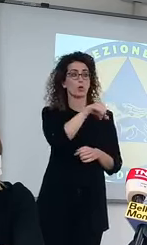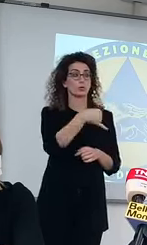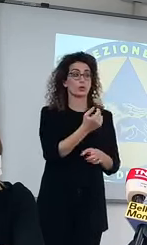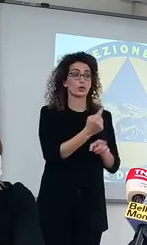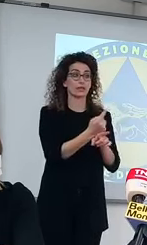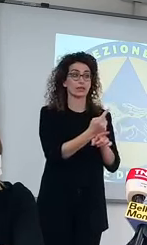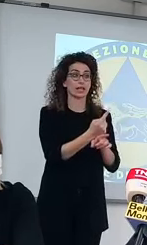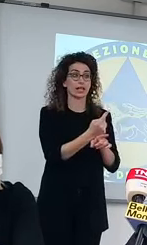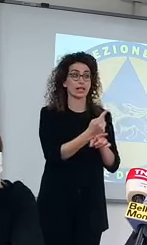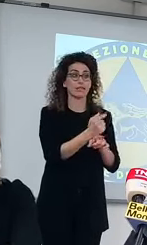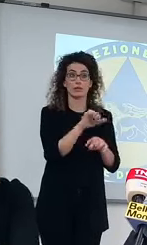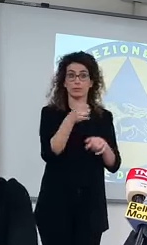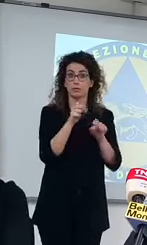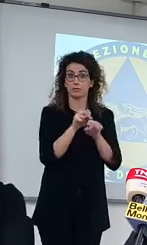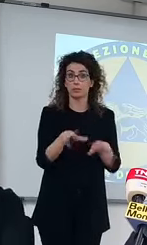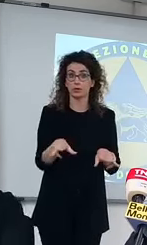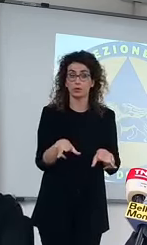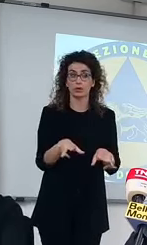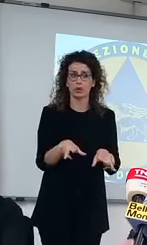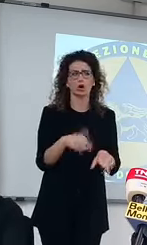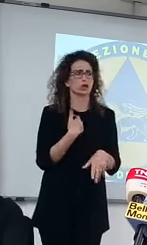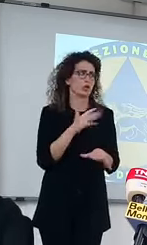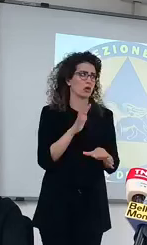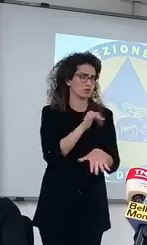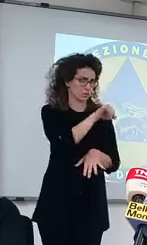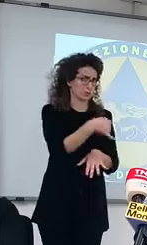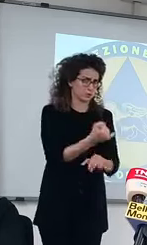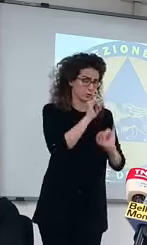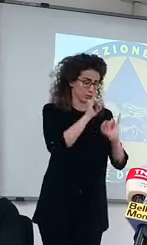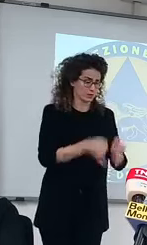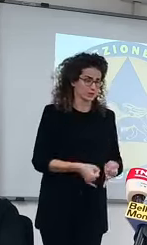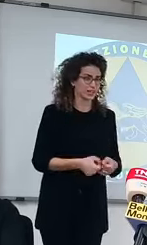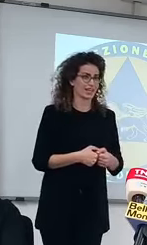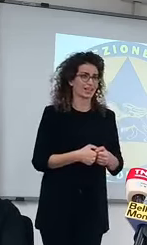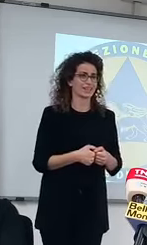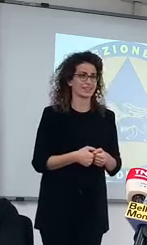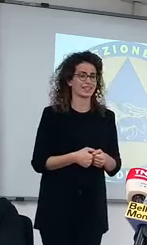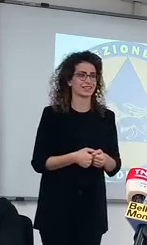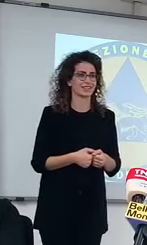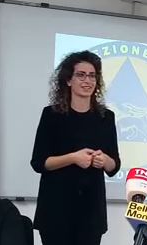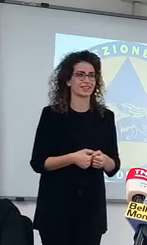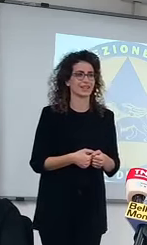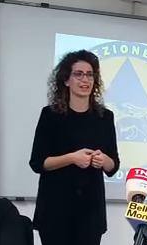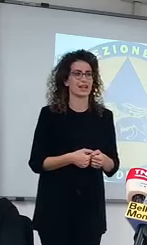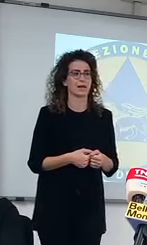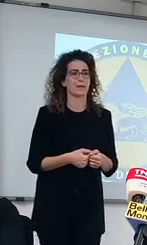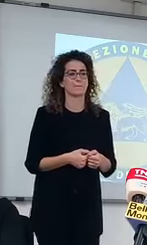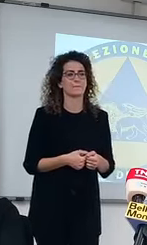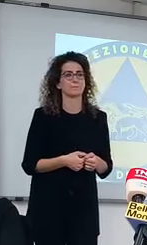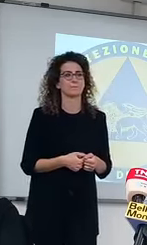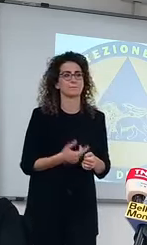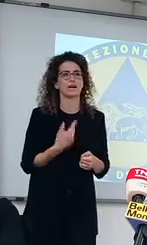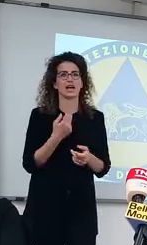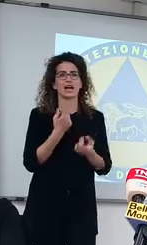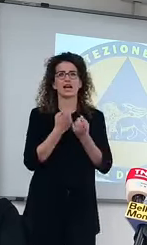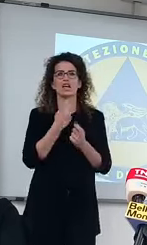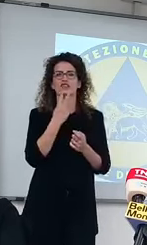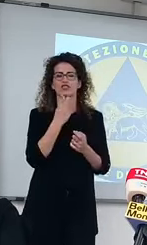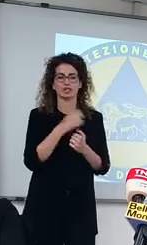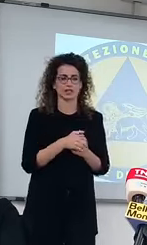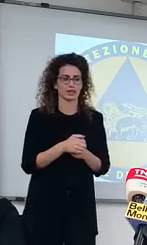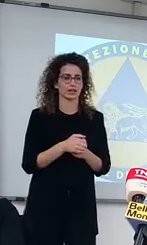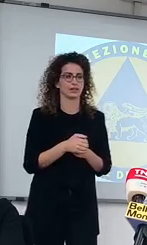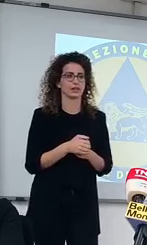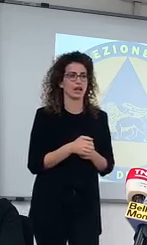più. No, per sposarsi sembra che si sposi, però almeno che è un vicentino? Sì, un vicentino. Ah,